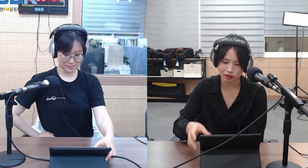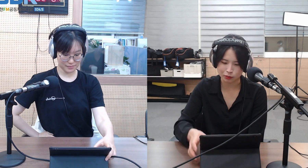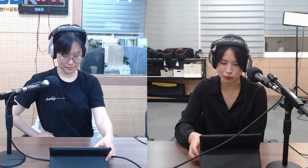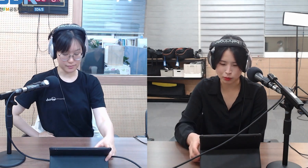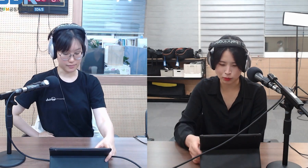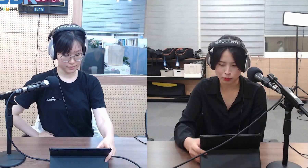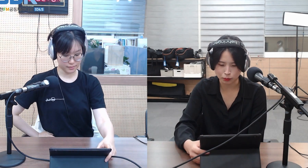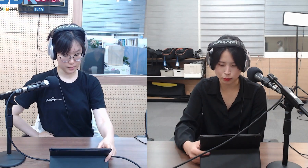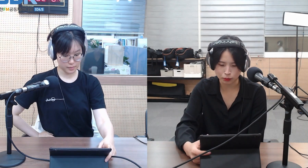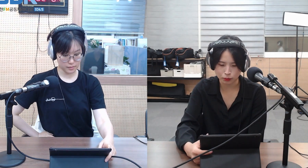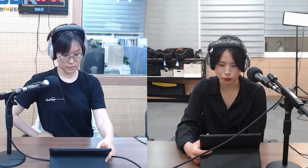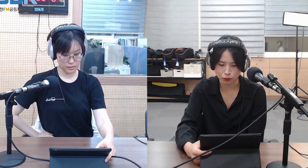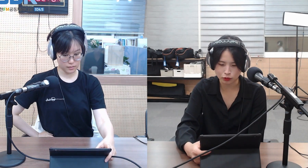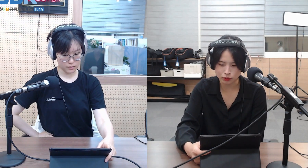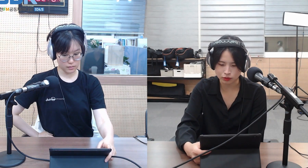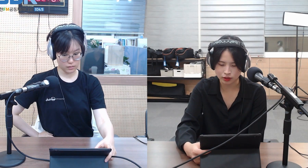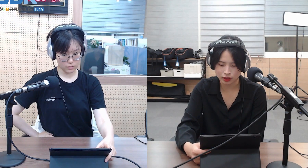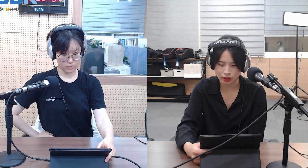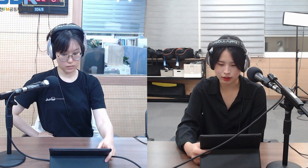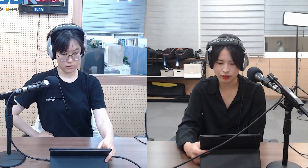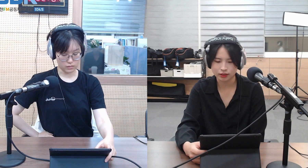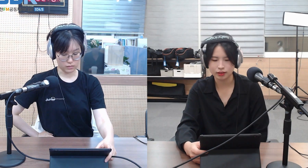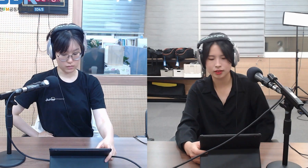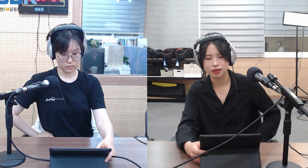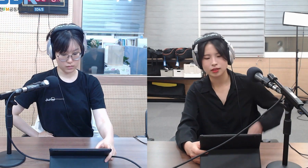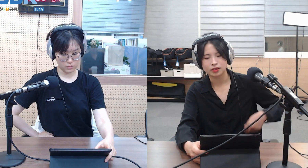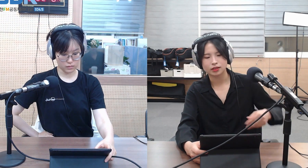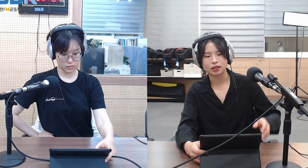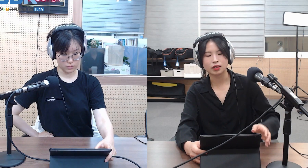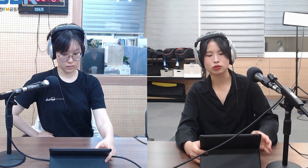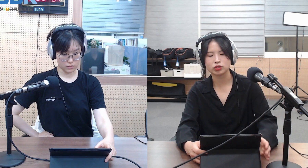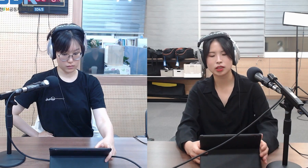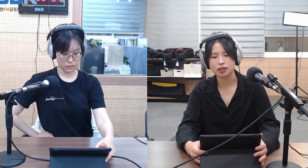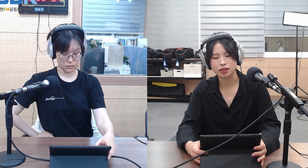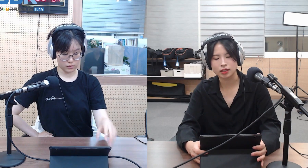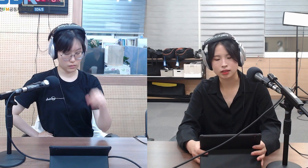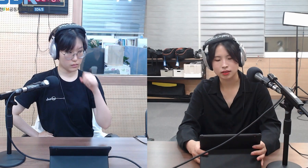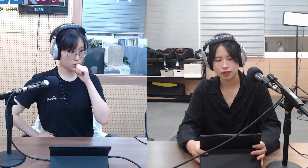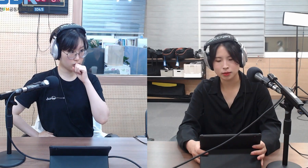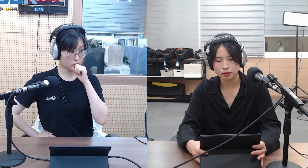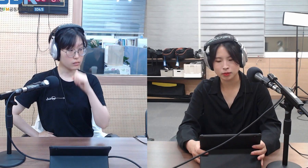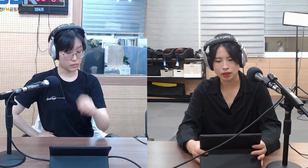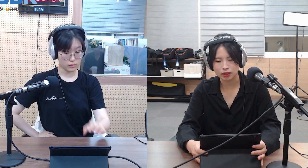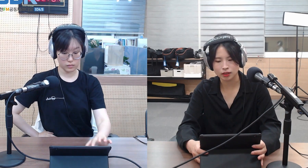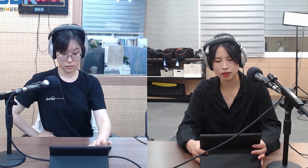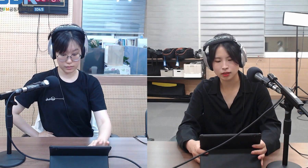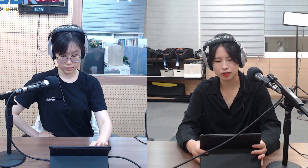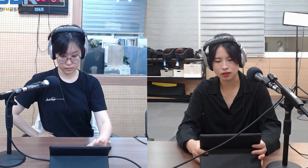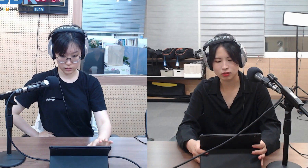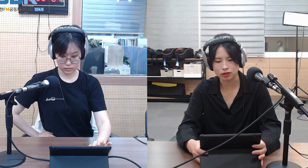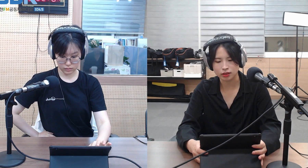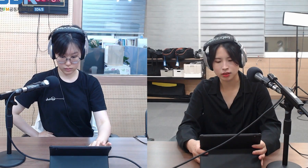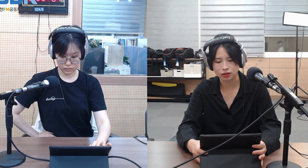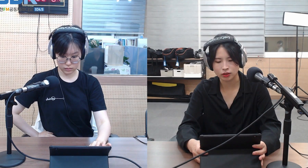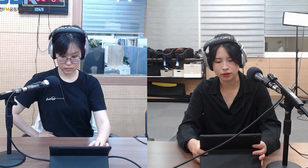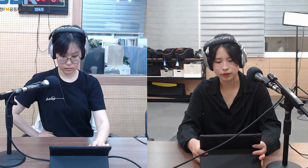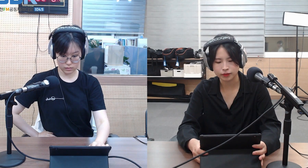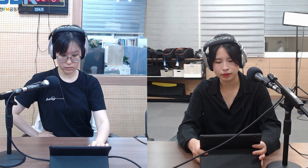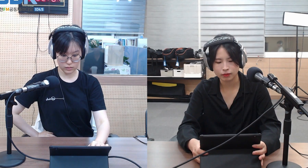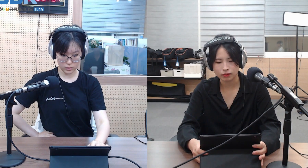한번 보고 싶은데 되게 주제가 참 다양한 것 같아요.